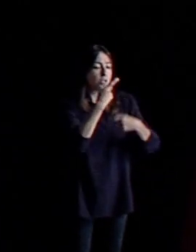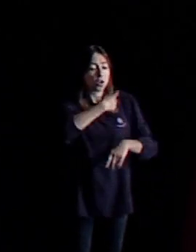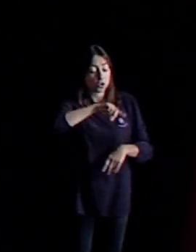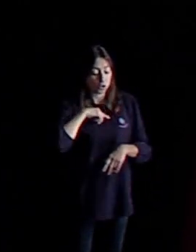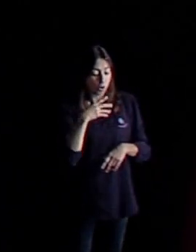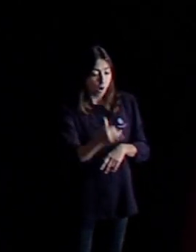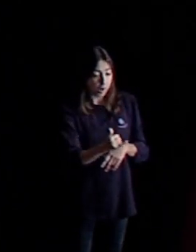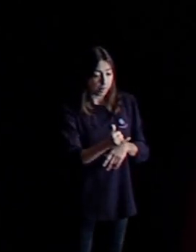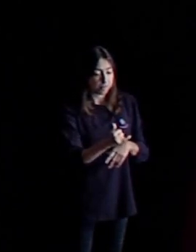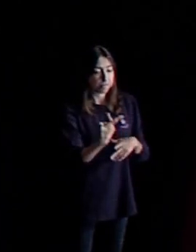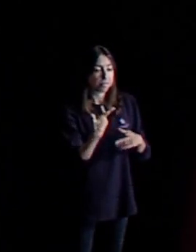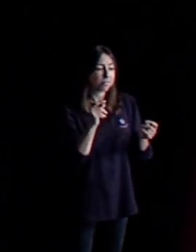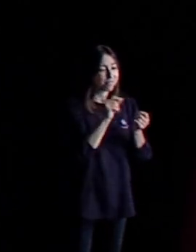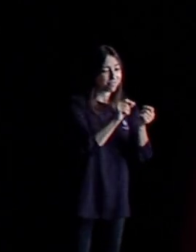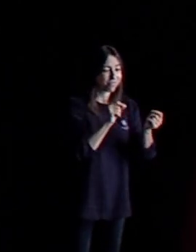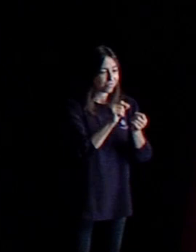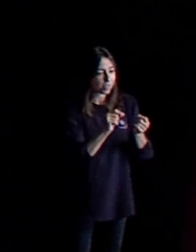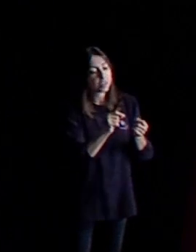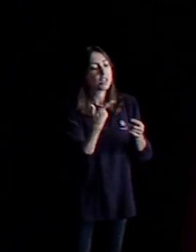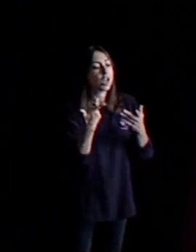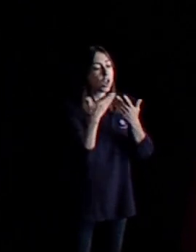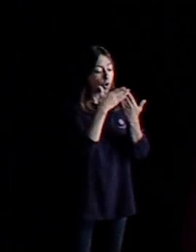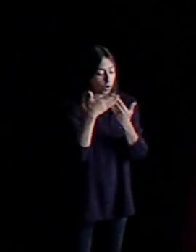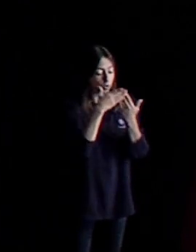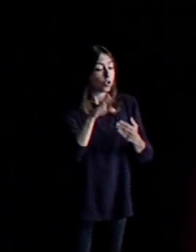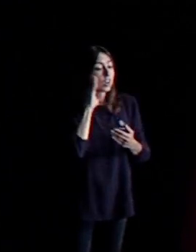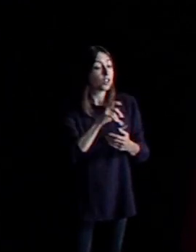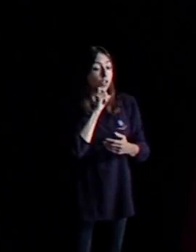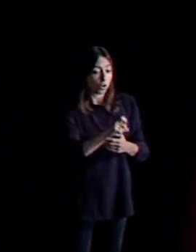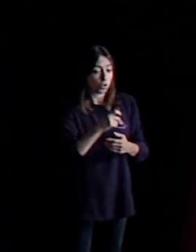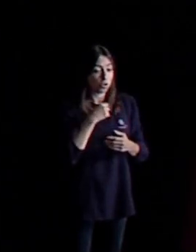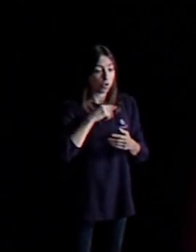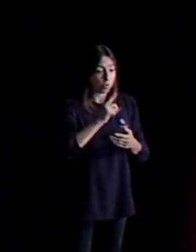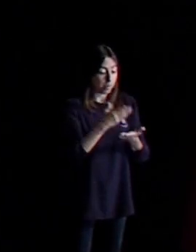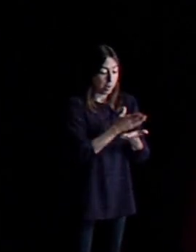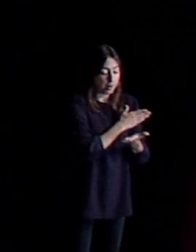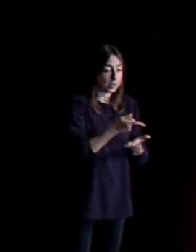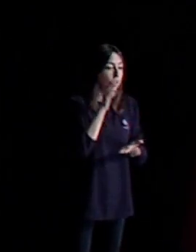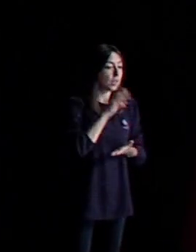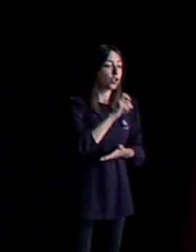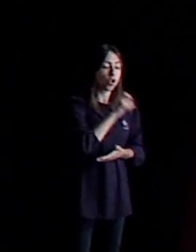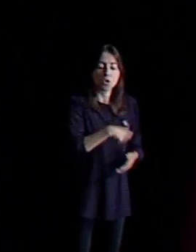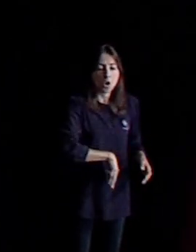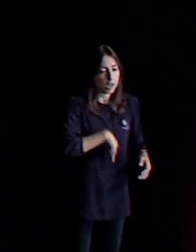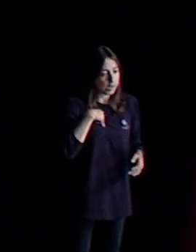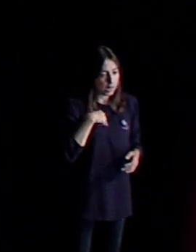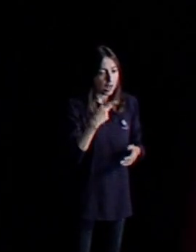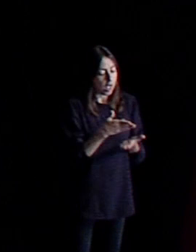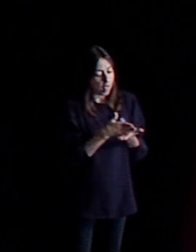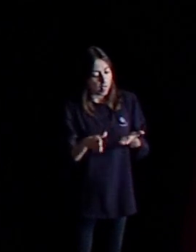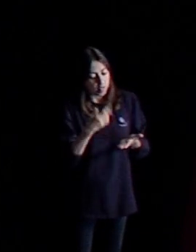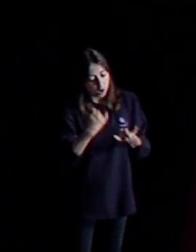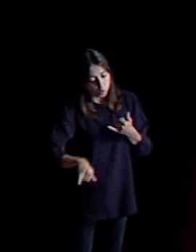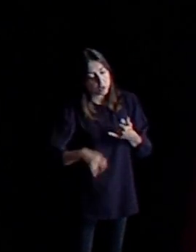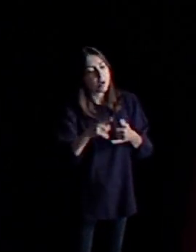tenemos. Los estudios sobre delitos de odio, yo me voy a centrar la primera parte en delitos de odio en general y luego la última parte ya